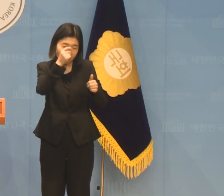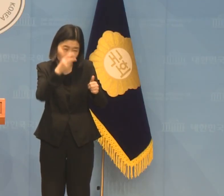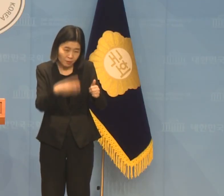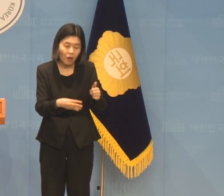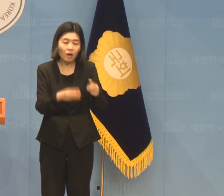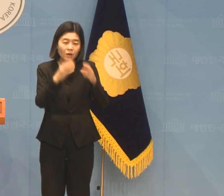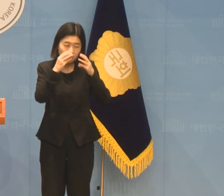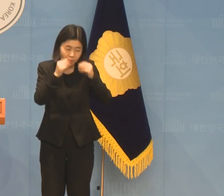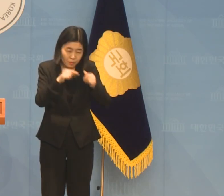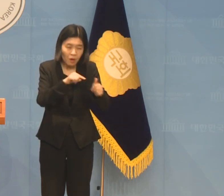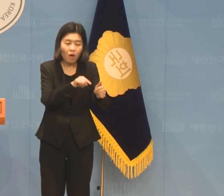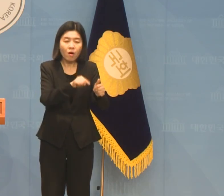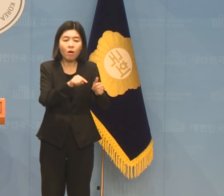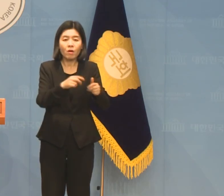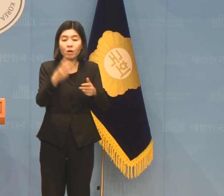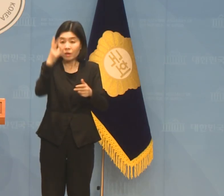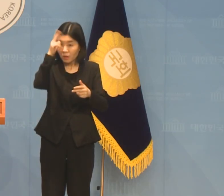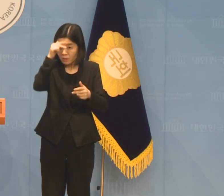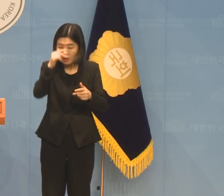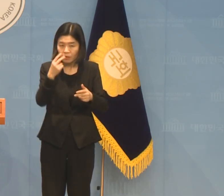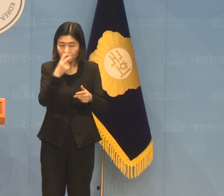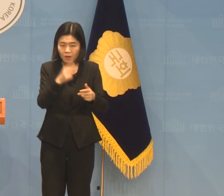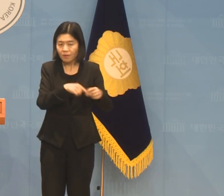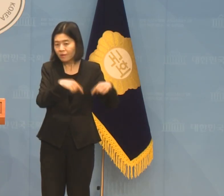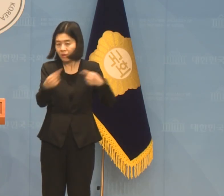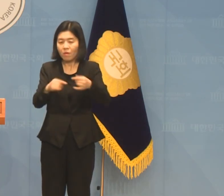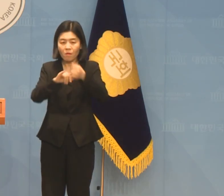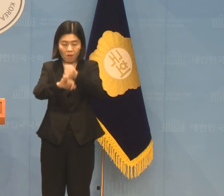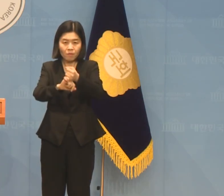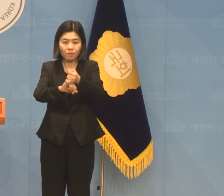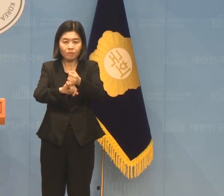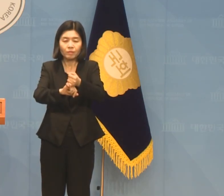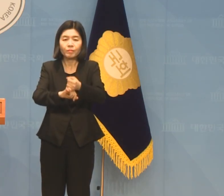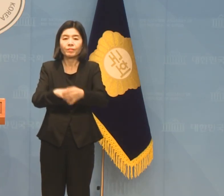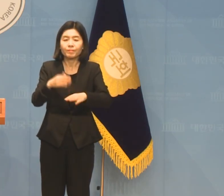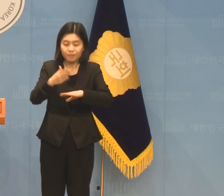경찰 조사나 성실히 받으십시오. 감사합니다.